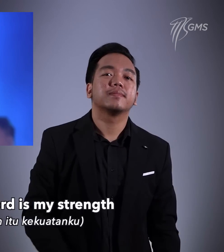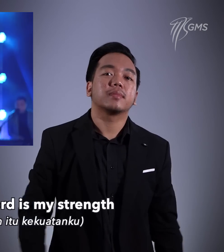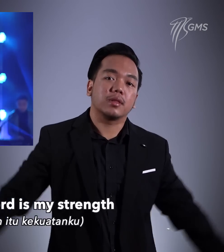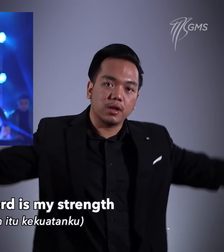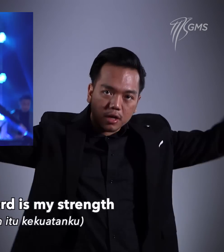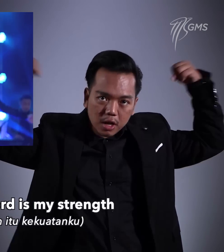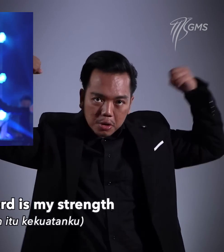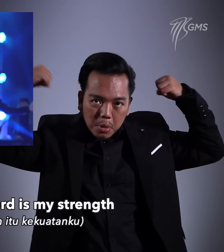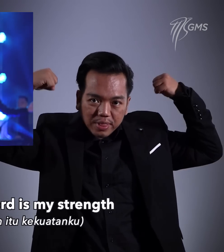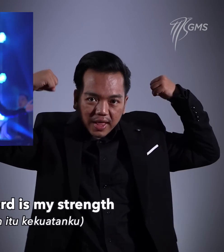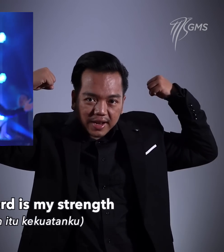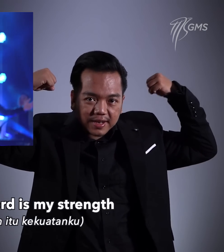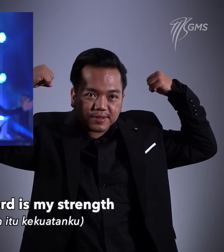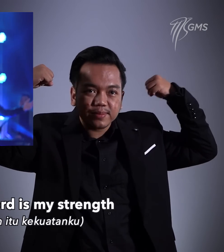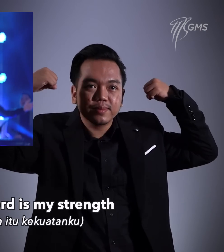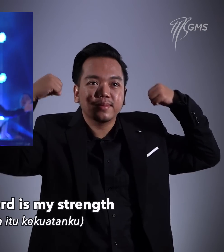Lord